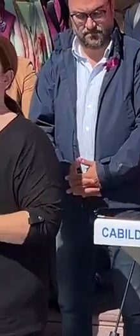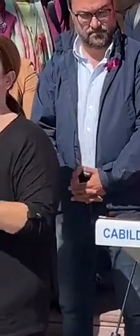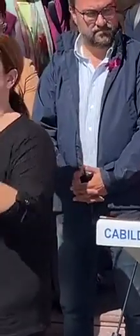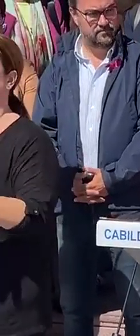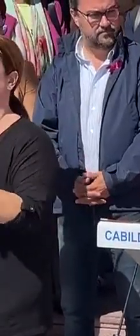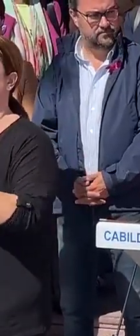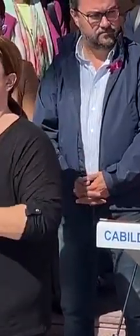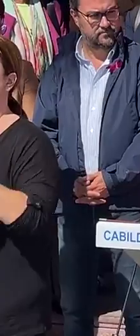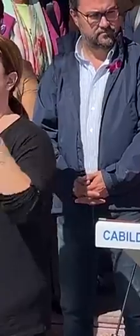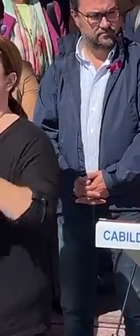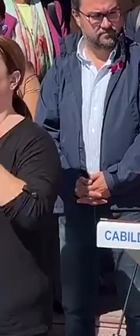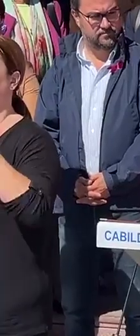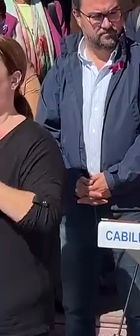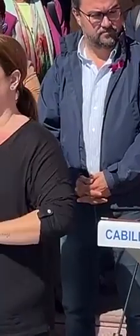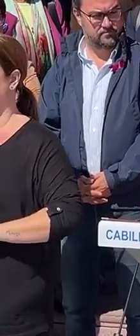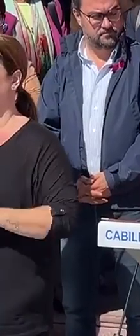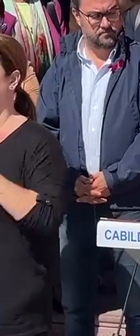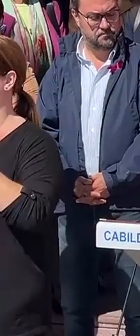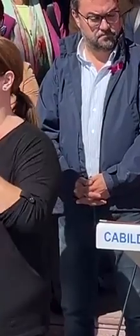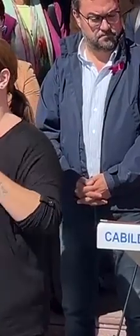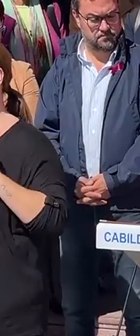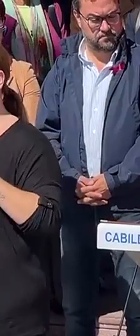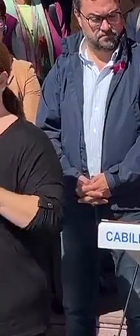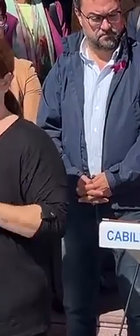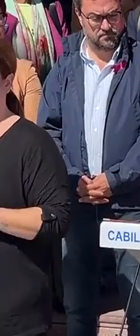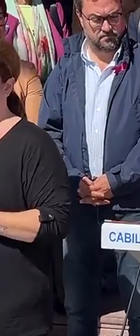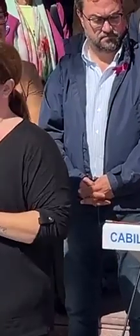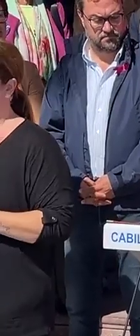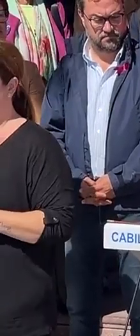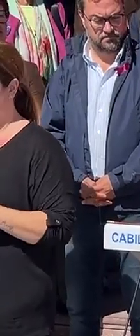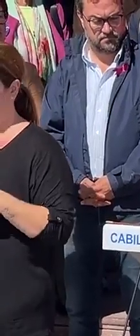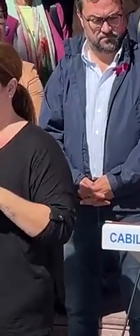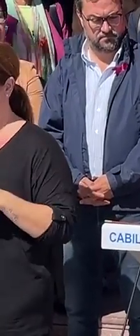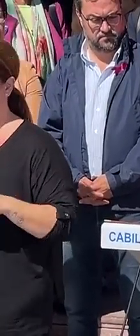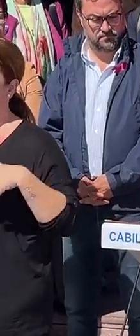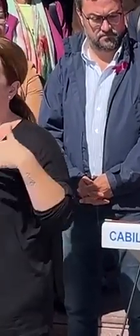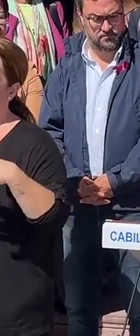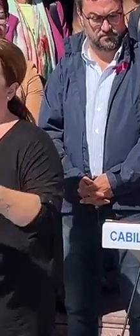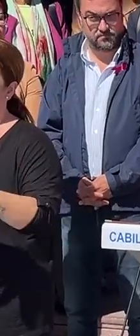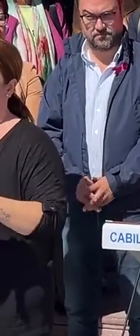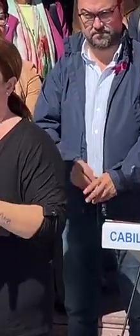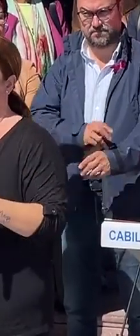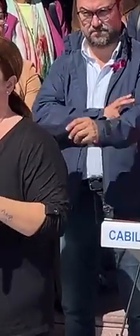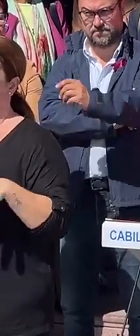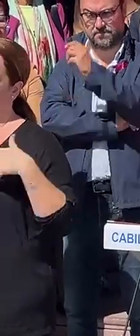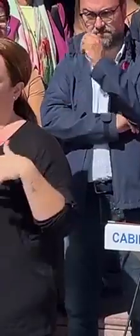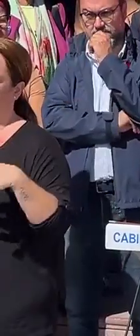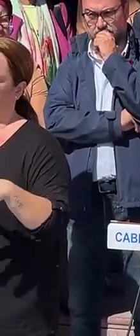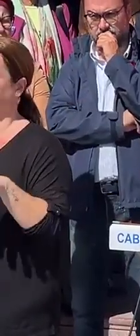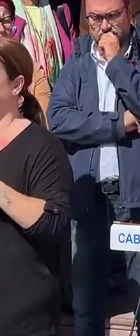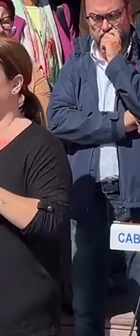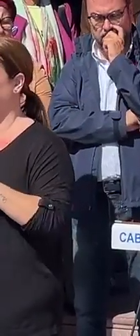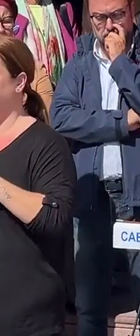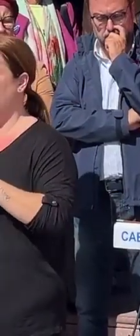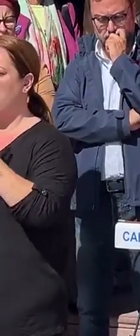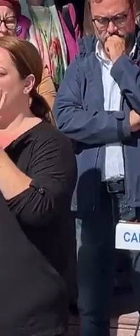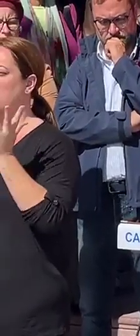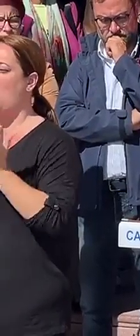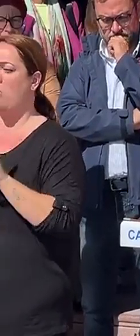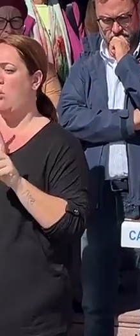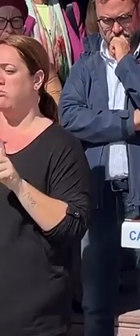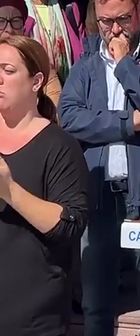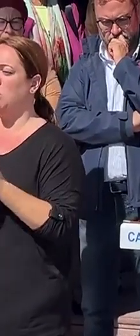el derecho al voto y al voto sexual. Más de un siglo después, las huelgas y manifestaciones de mujeres se siguen sucediendo en todo el mundo